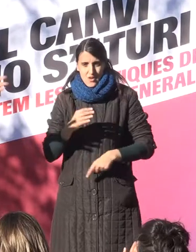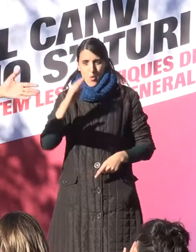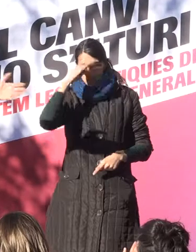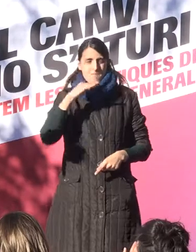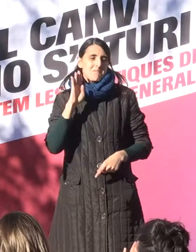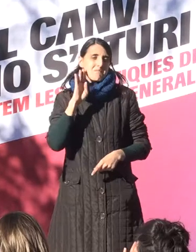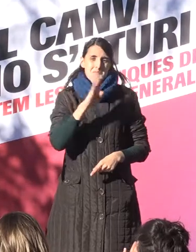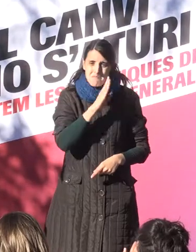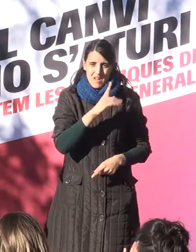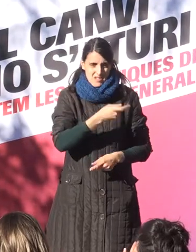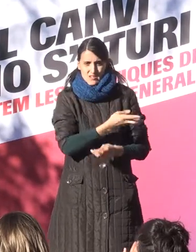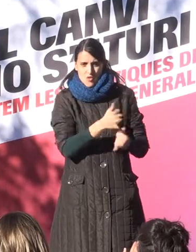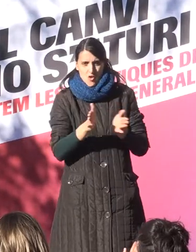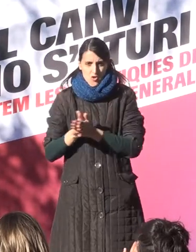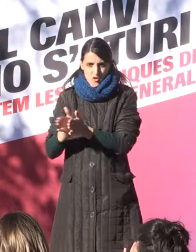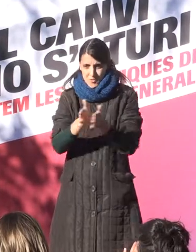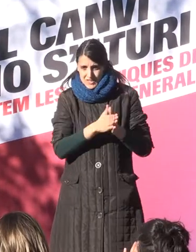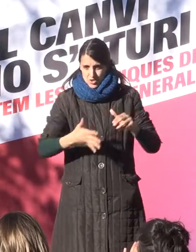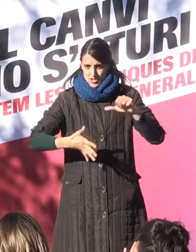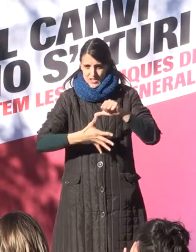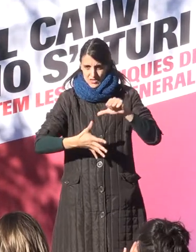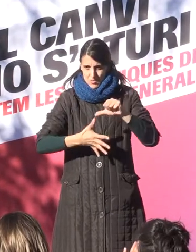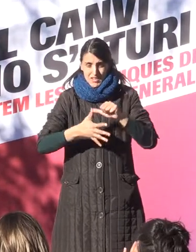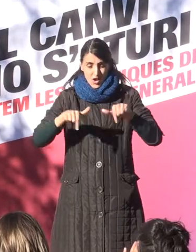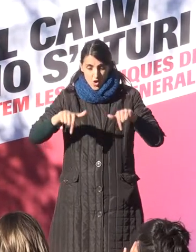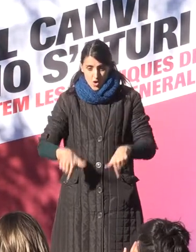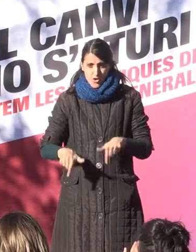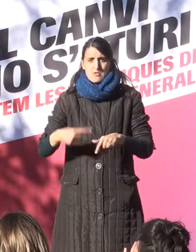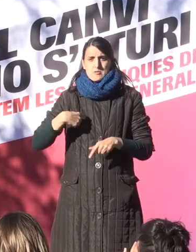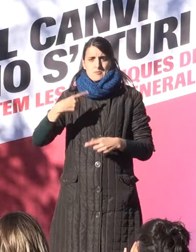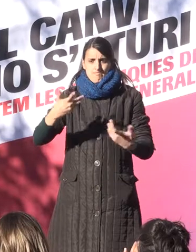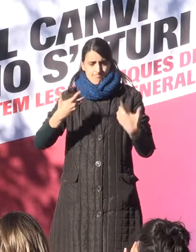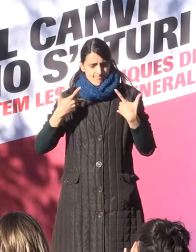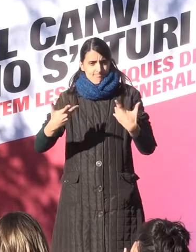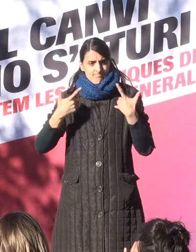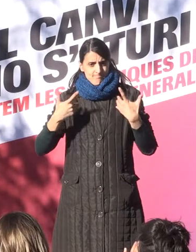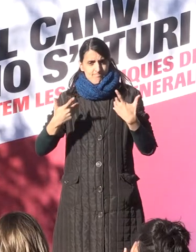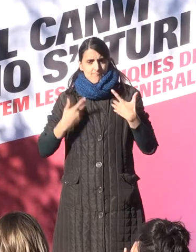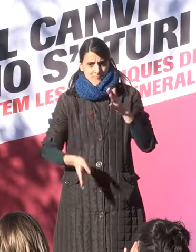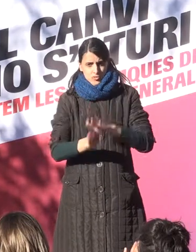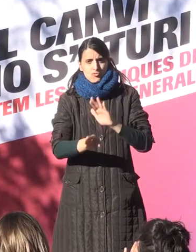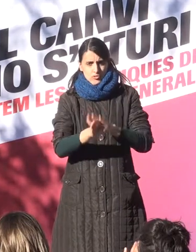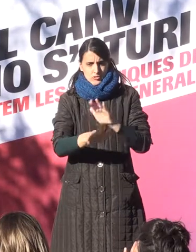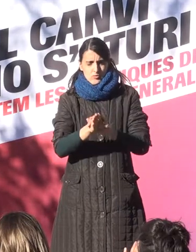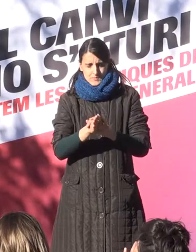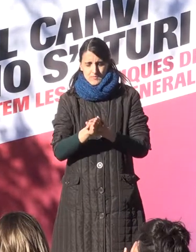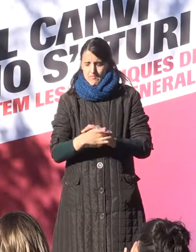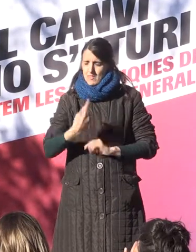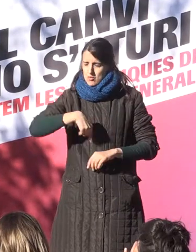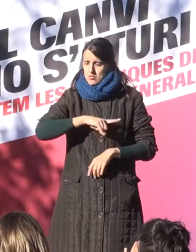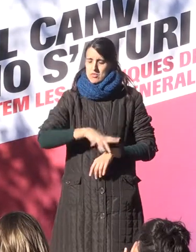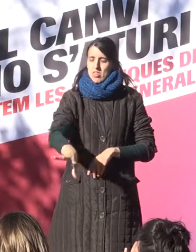madres de muchas compañeras de latinoamérica que hoy en día los seguimos sufriendo en latinoamérica y hemos comprendido